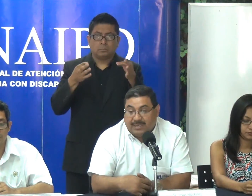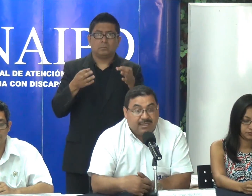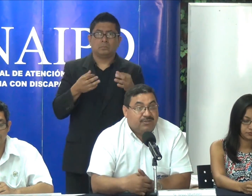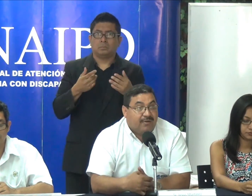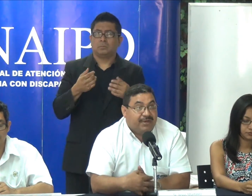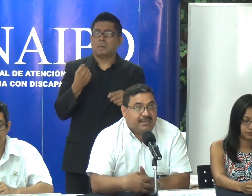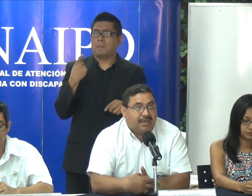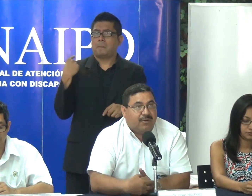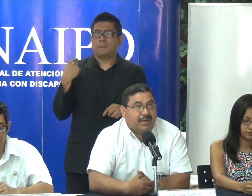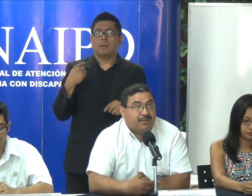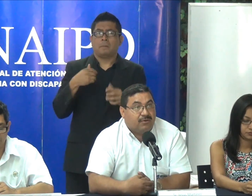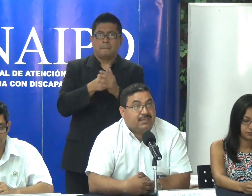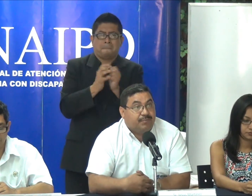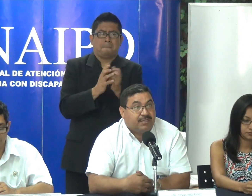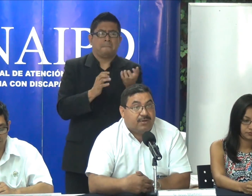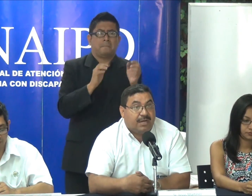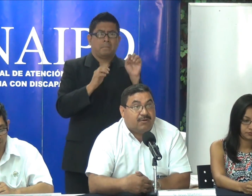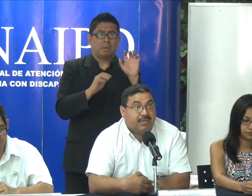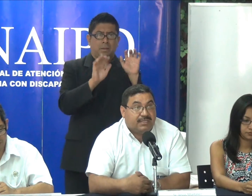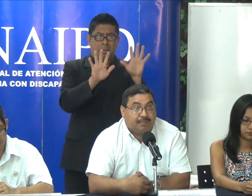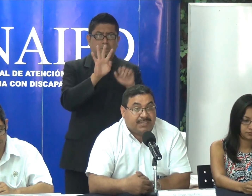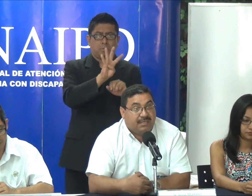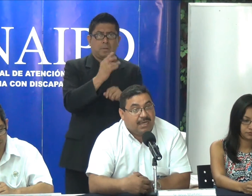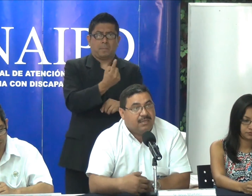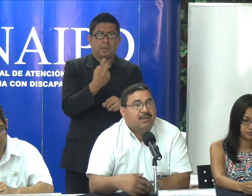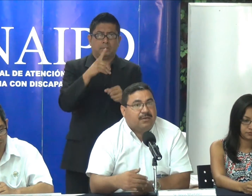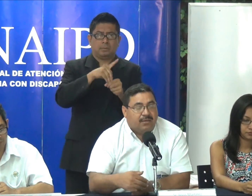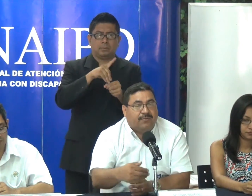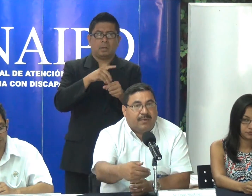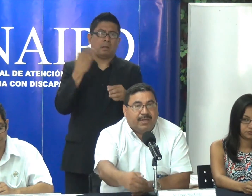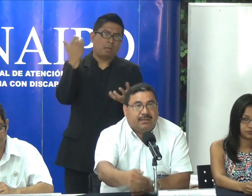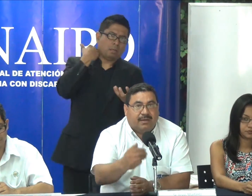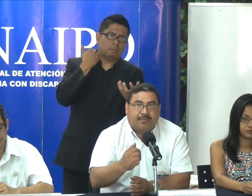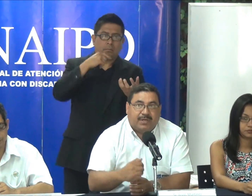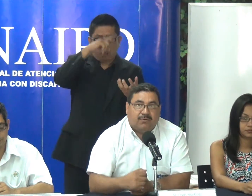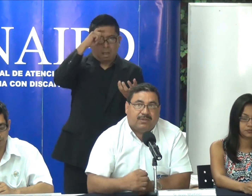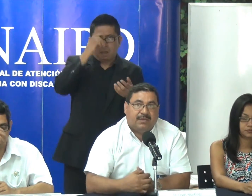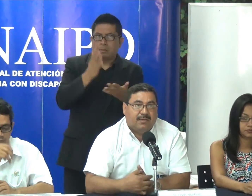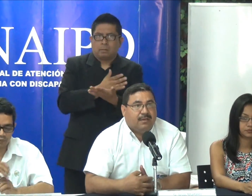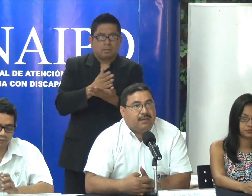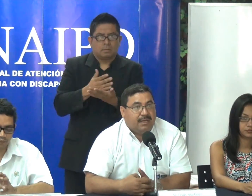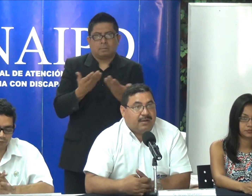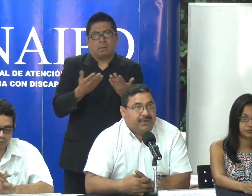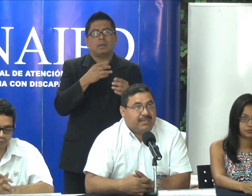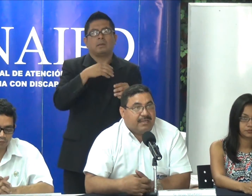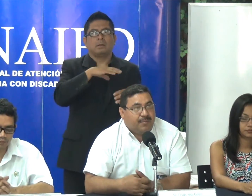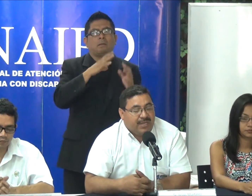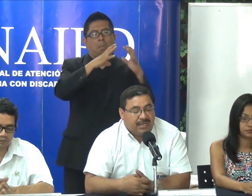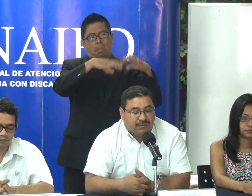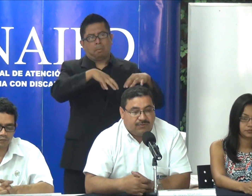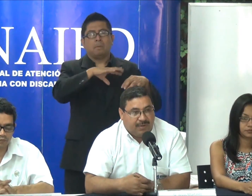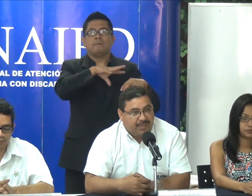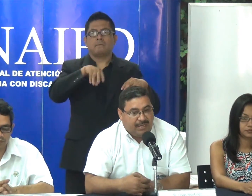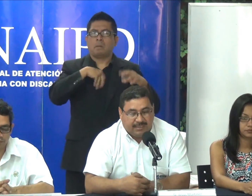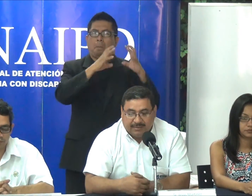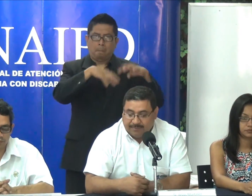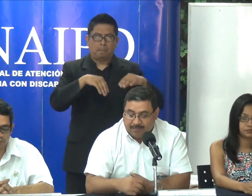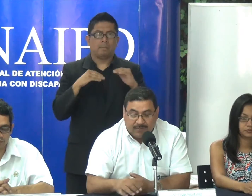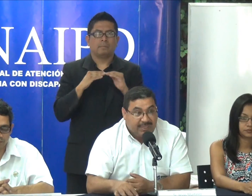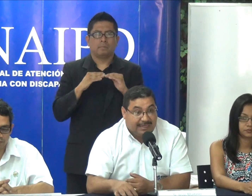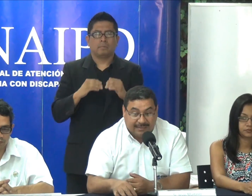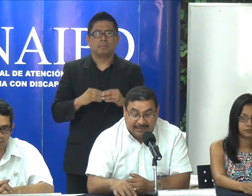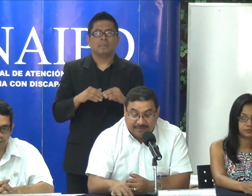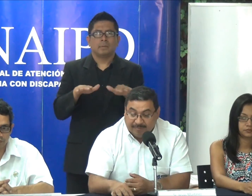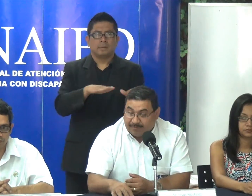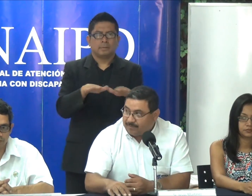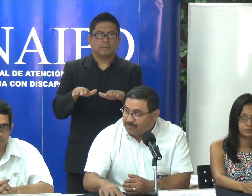como se ha dicho, ha afectado a 14 personas con discapacidad y obviamente repercute en afectar también a sus familias.